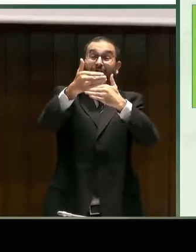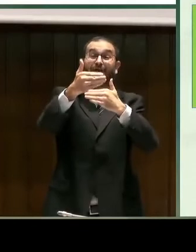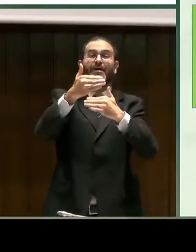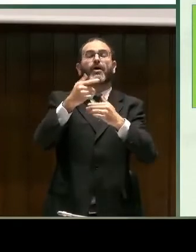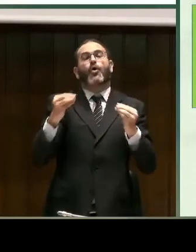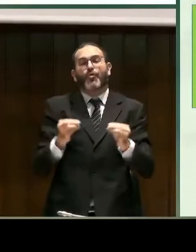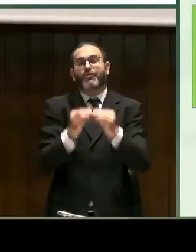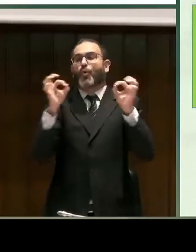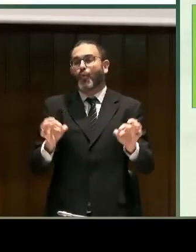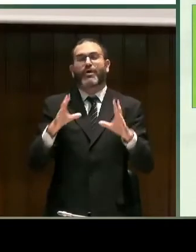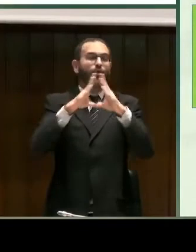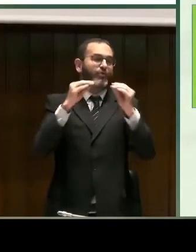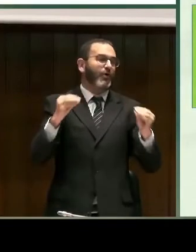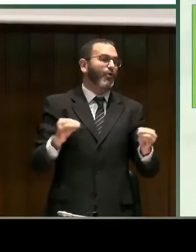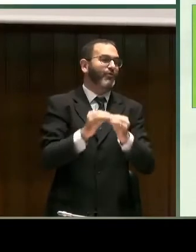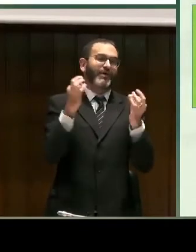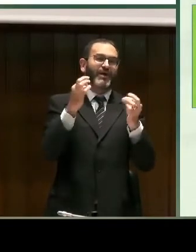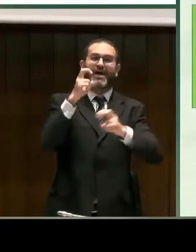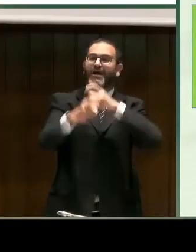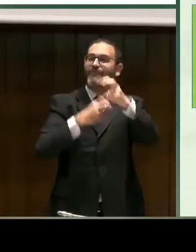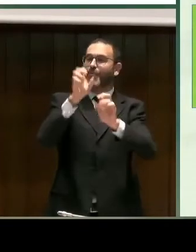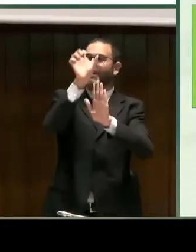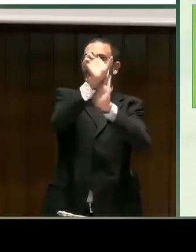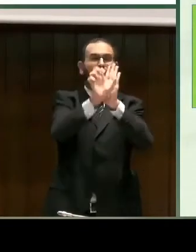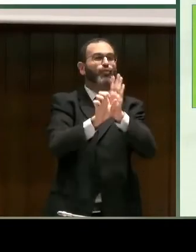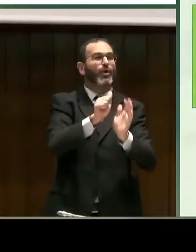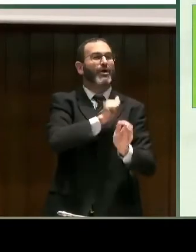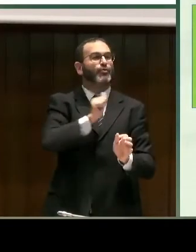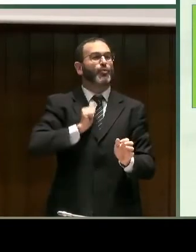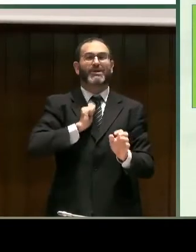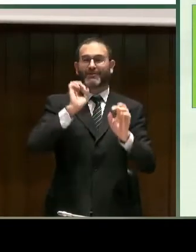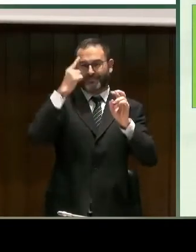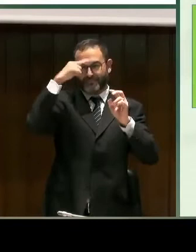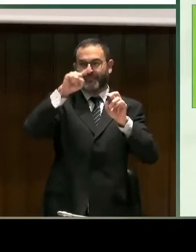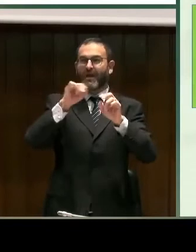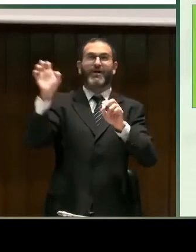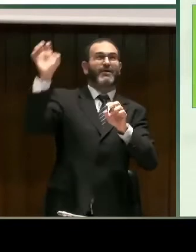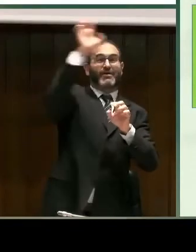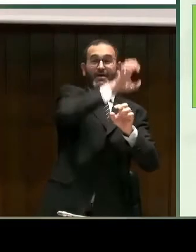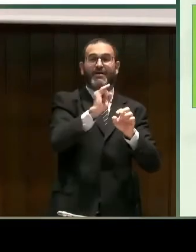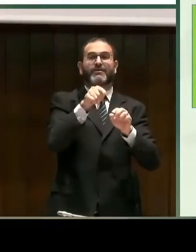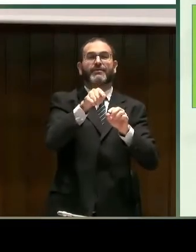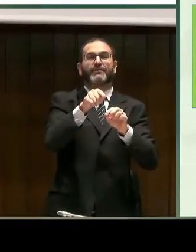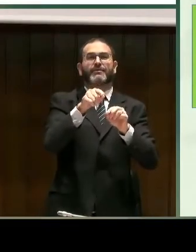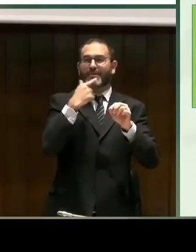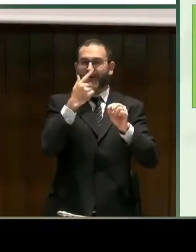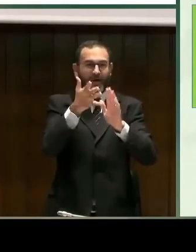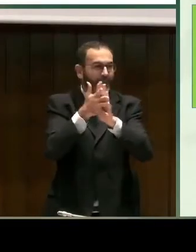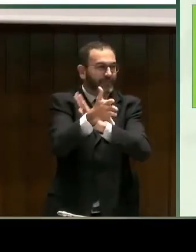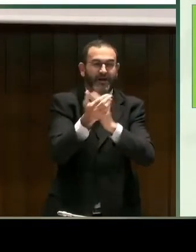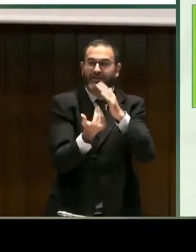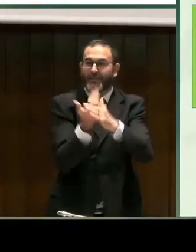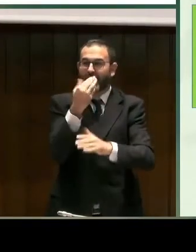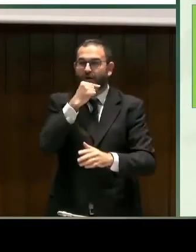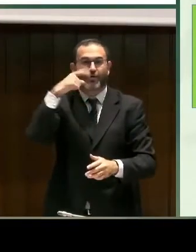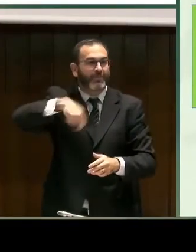y el procedimiento que seguimos a partir de ese año, además coincidiendo también con la reforma del Estatuto de Autonomía de Andalucía, sabéis que en cada uno de